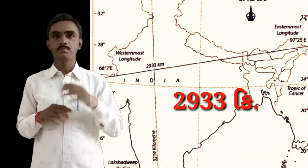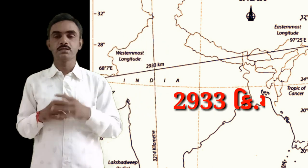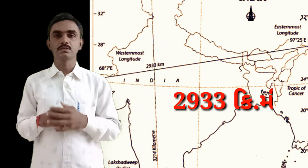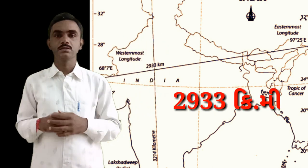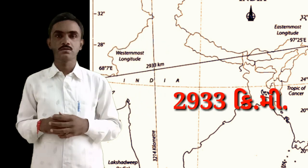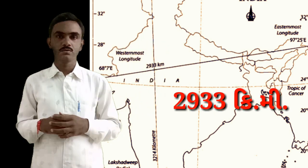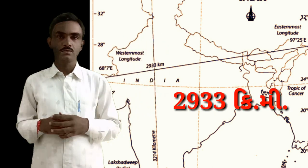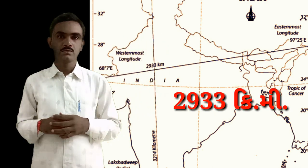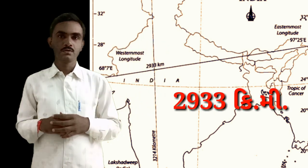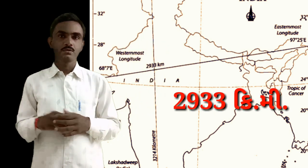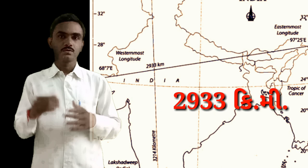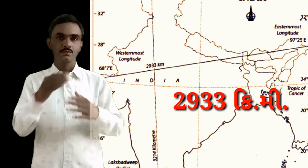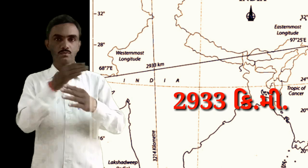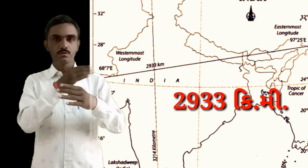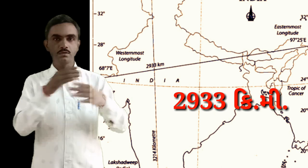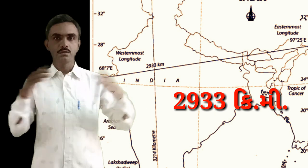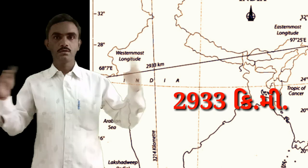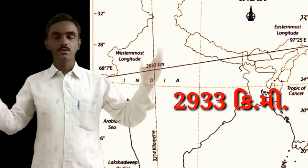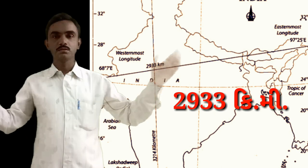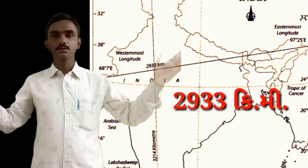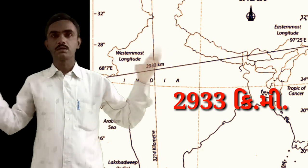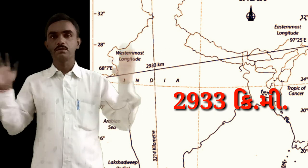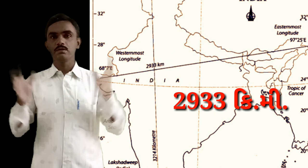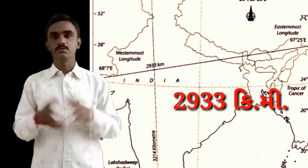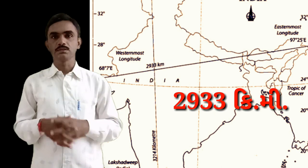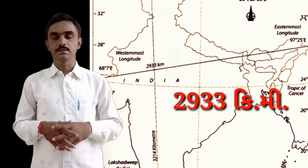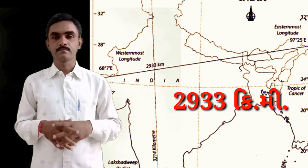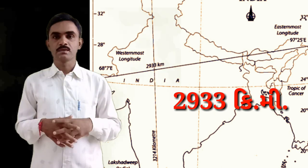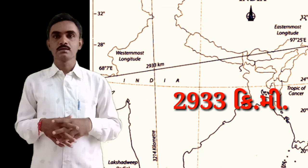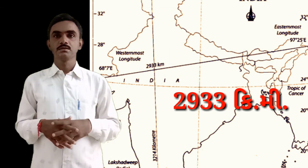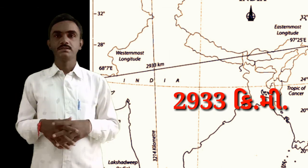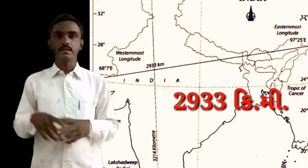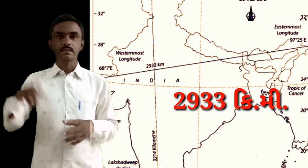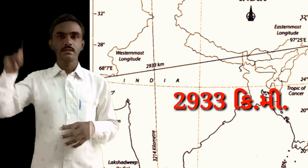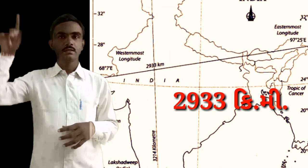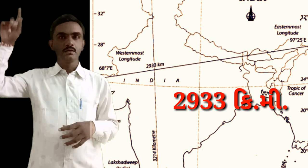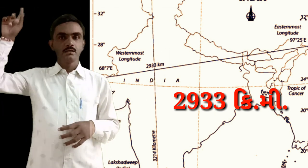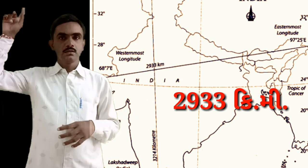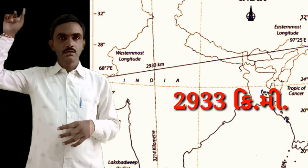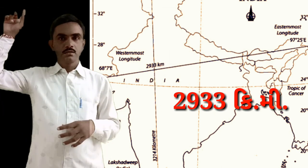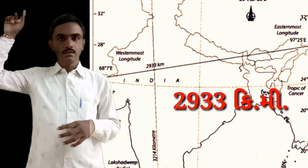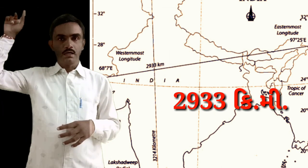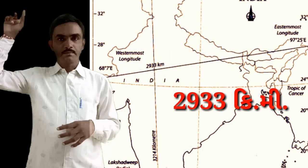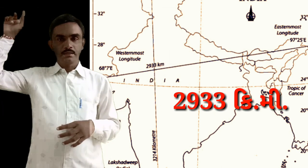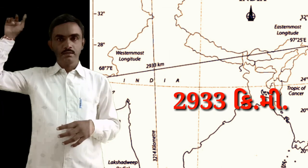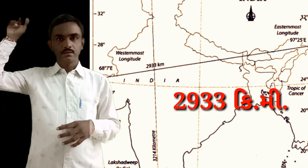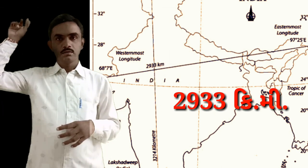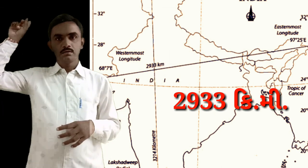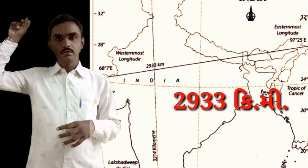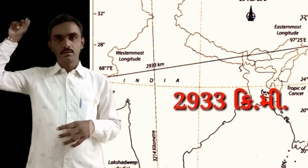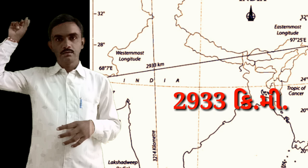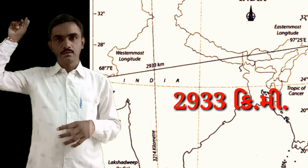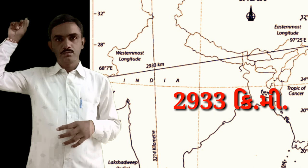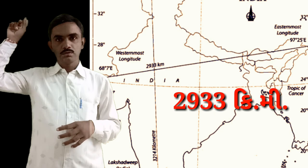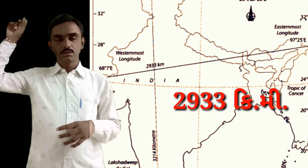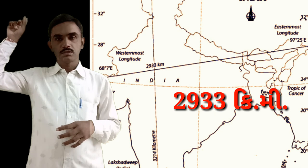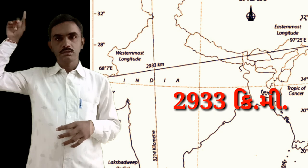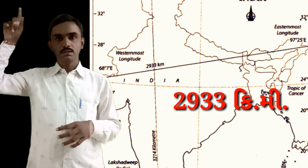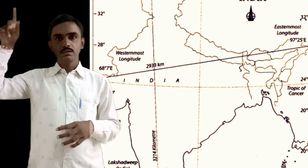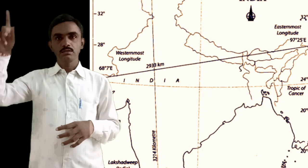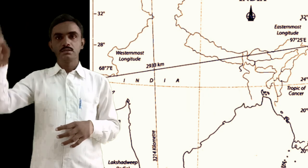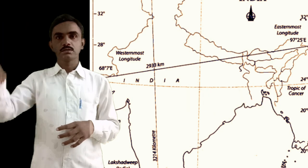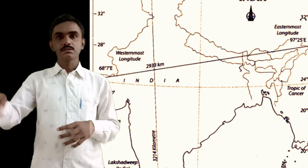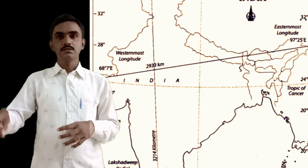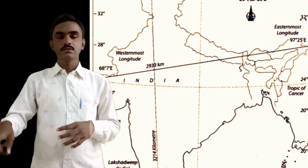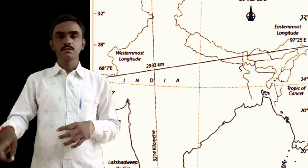2933 કિલોમીટર જેટલો કુલ અંતર આવેલું છે। જ્યારે આપણે